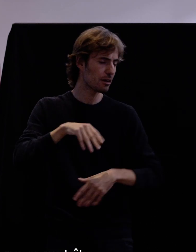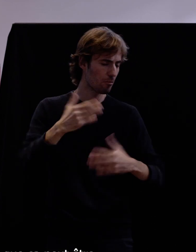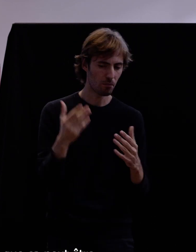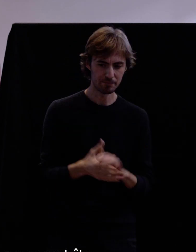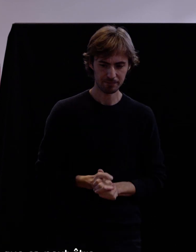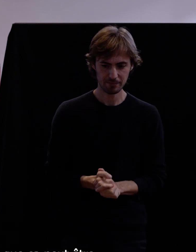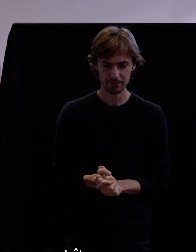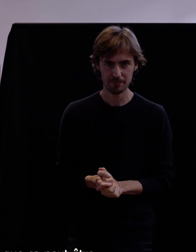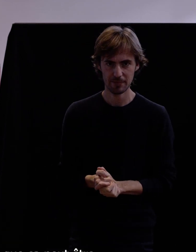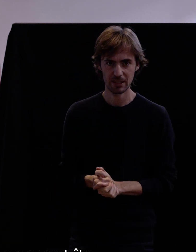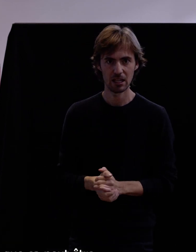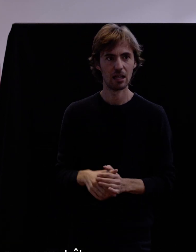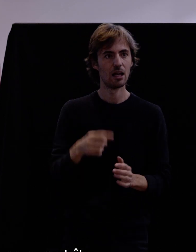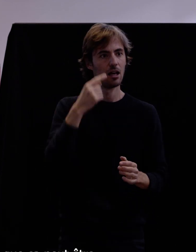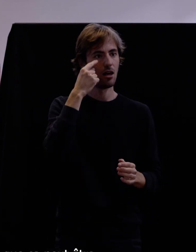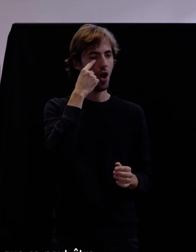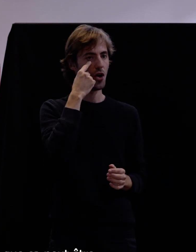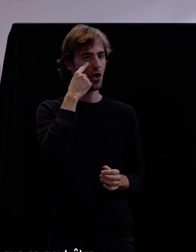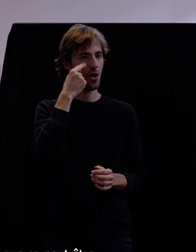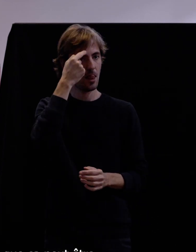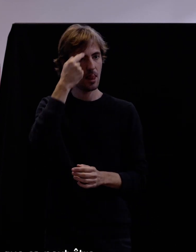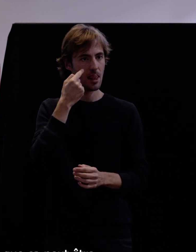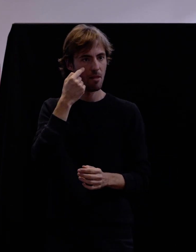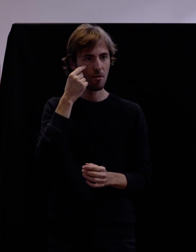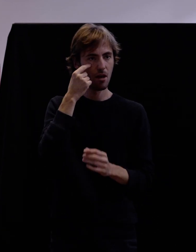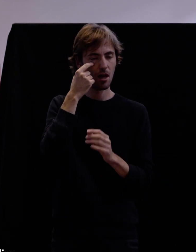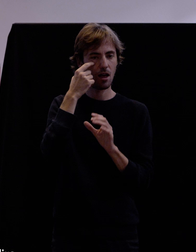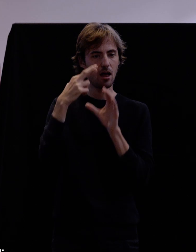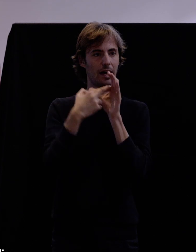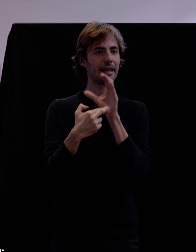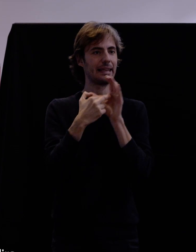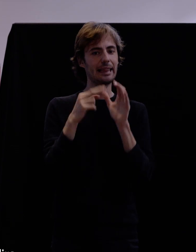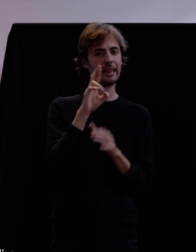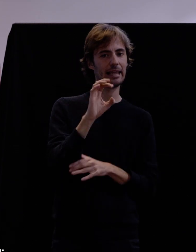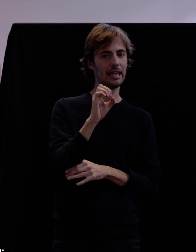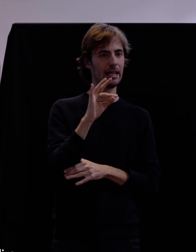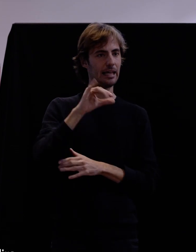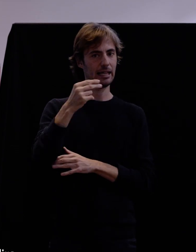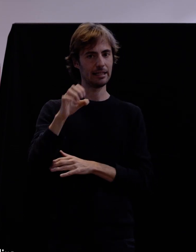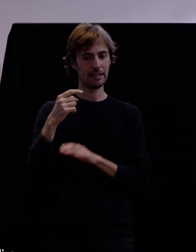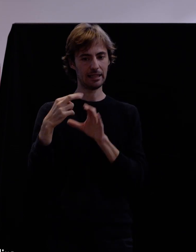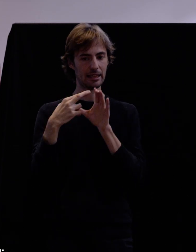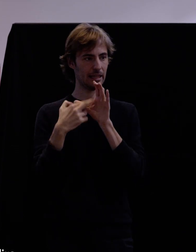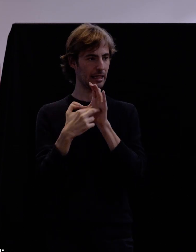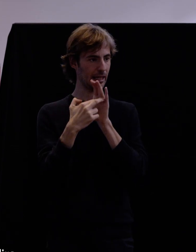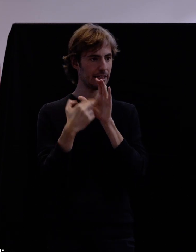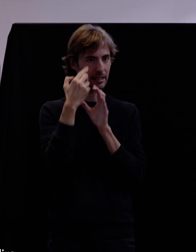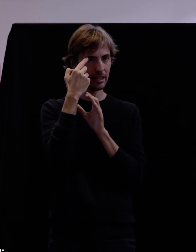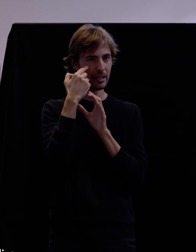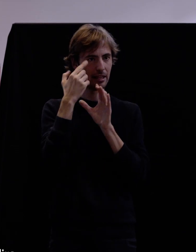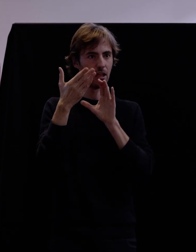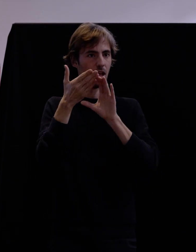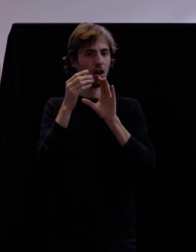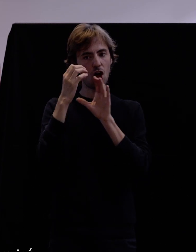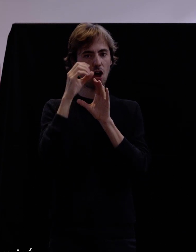Et donc, oculaire, parce que ça peut être au niveau de la rétine, c'est-à-dire que l'écran qui est au fond de